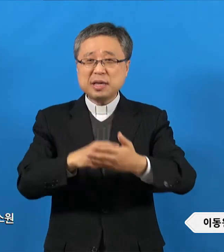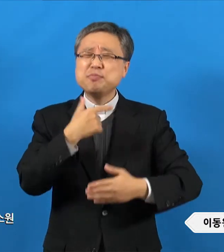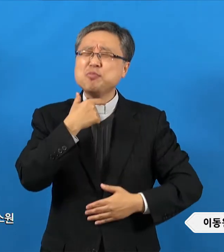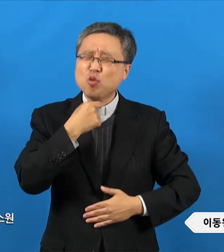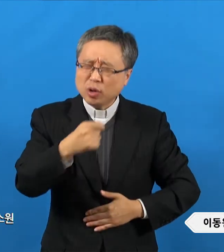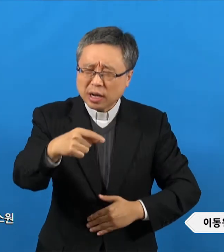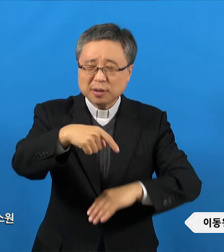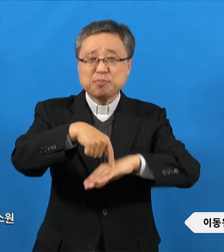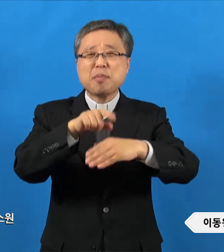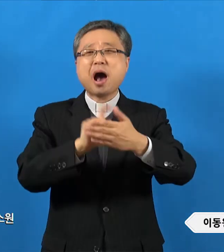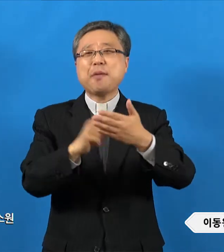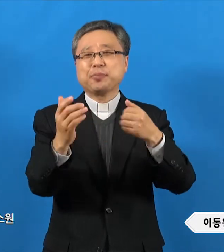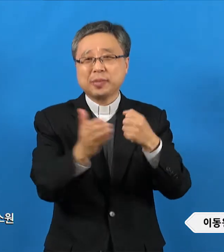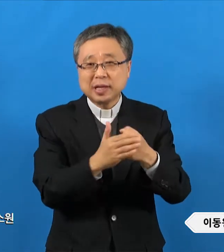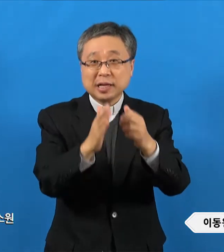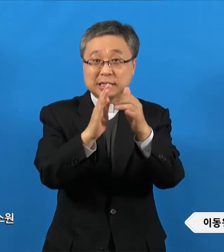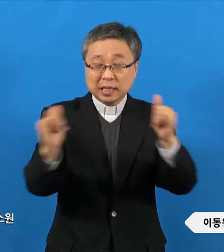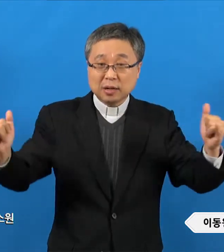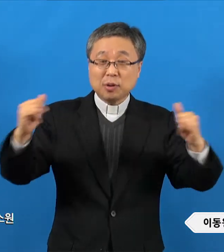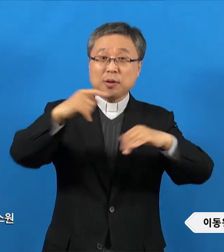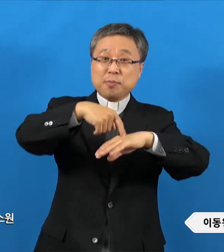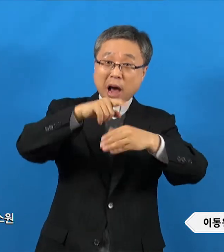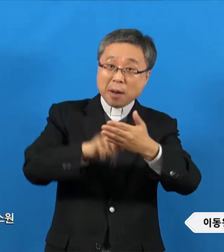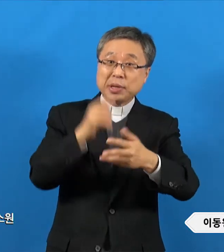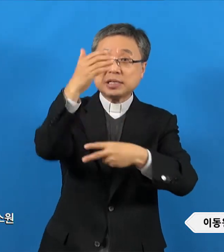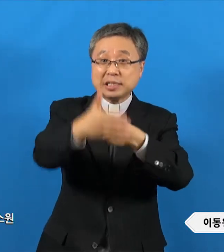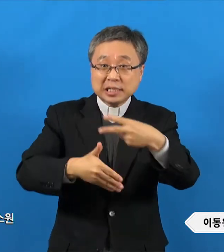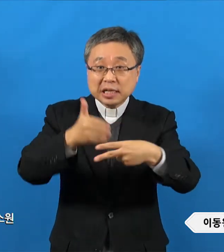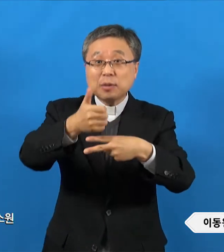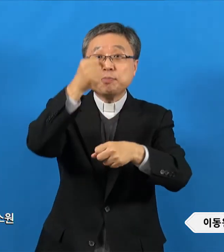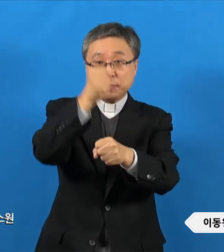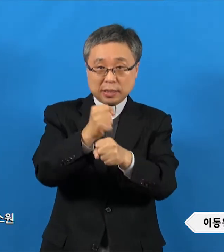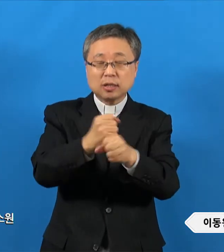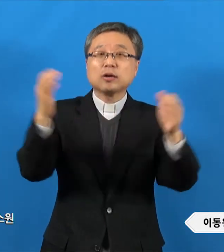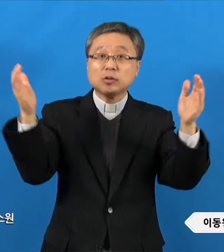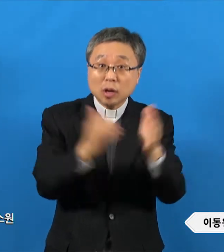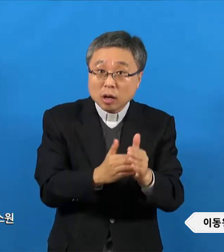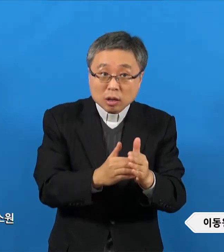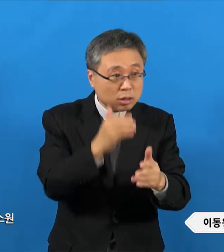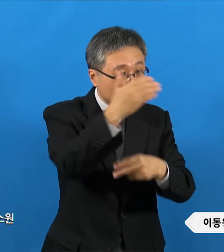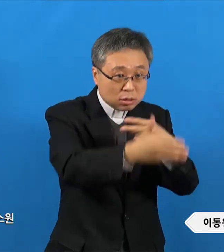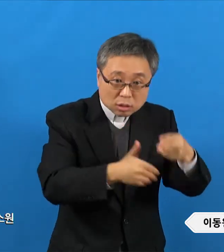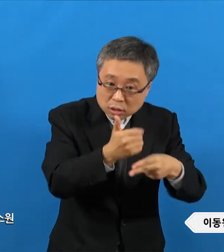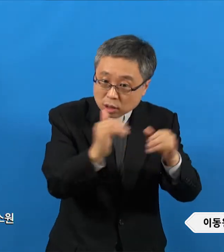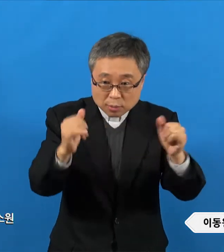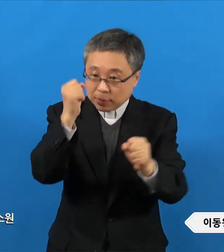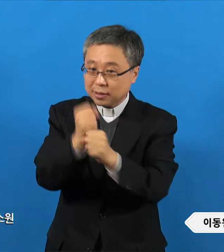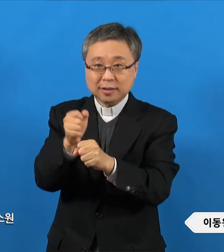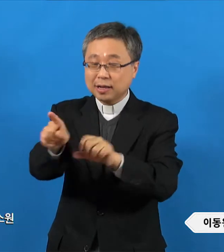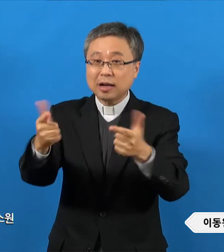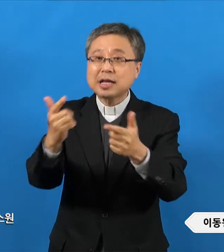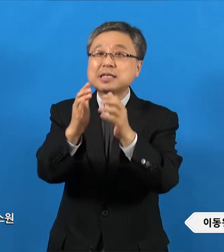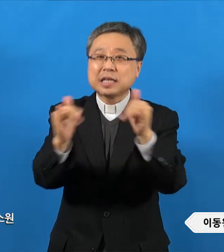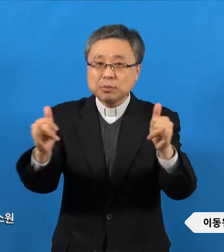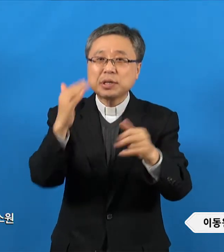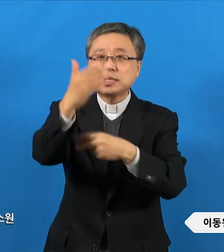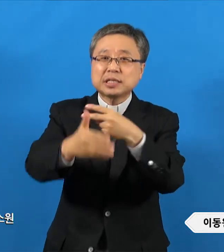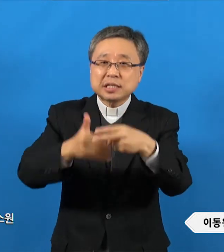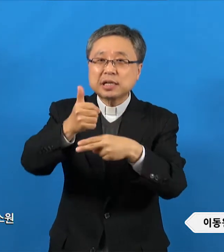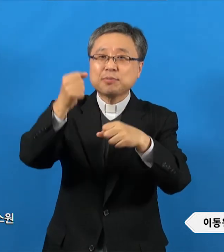때문에 사람의 마음이 신을 만든 것이지 신이 사람을 만든 것은 아니고 사람이 신을 만든 것이다. 이 사람